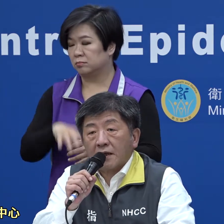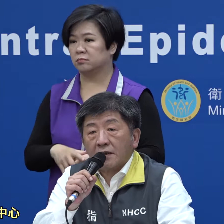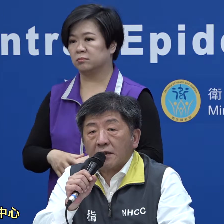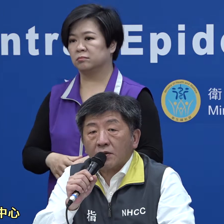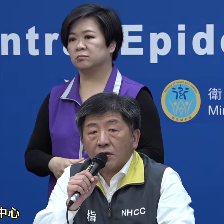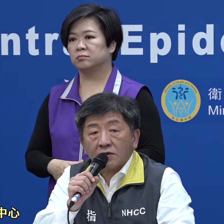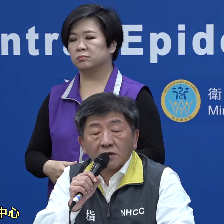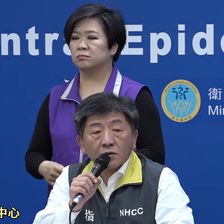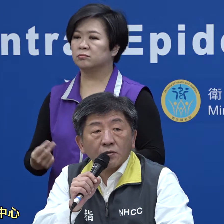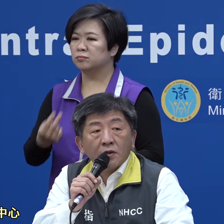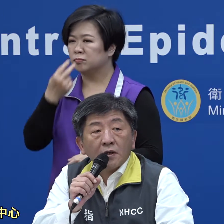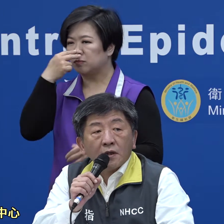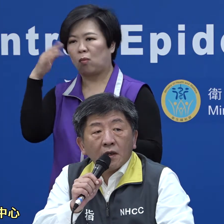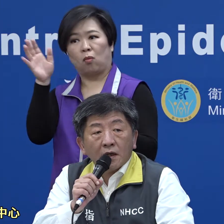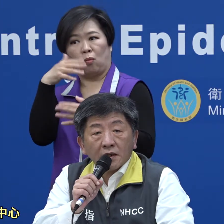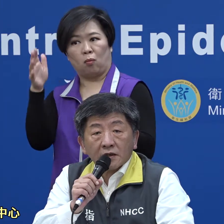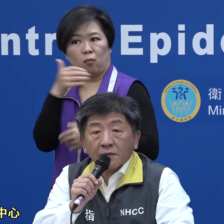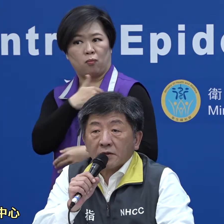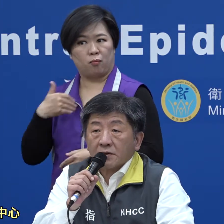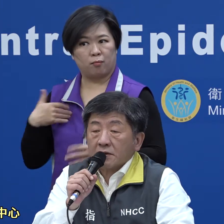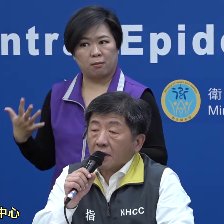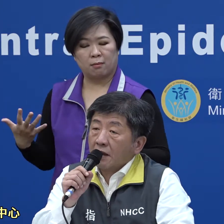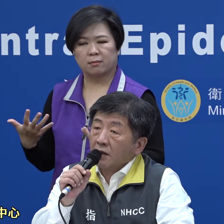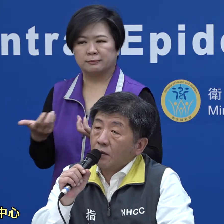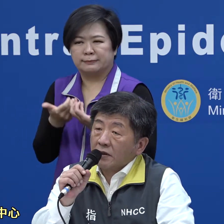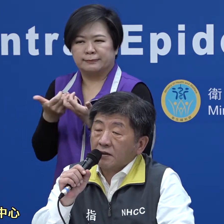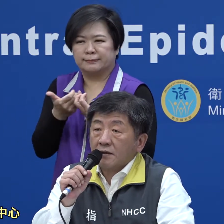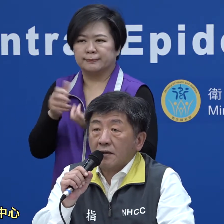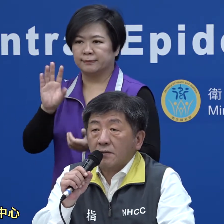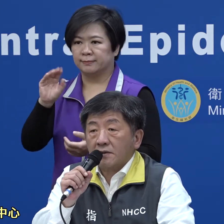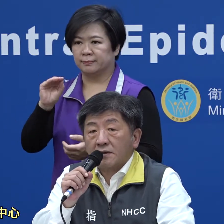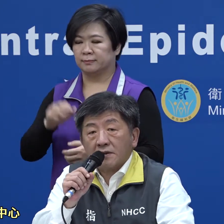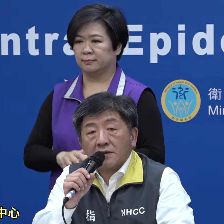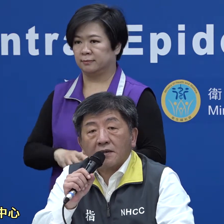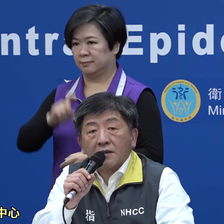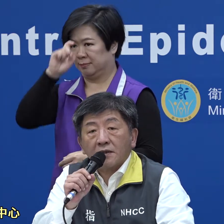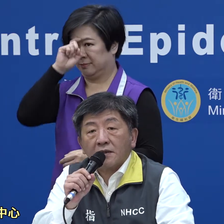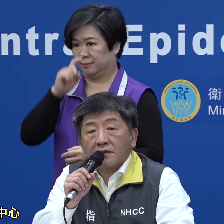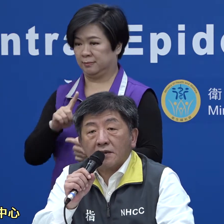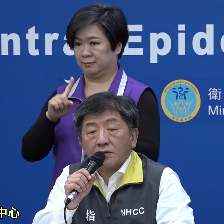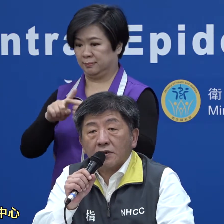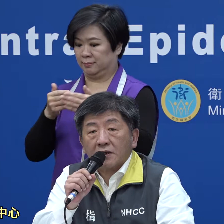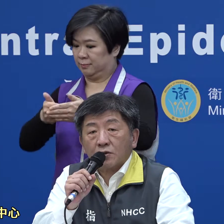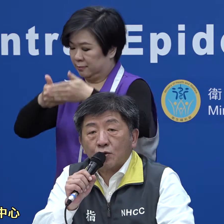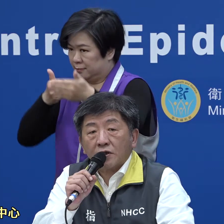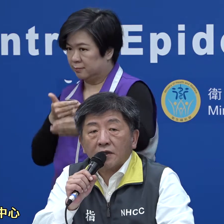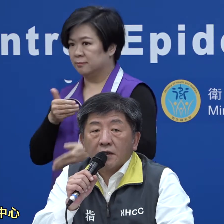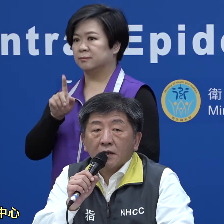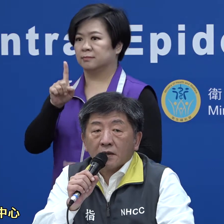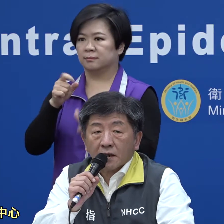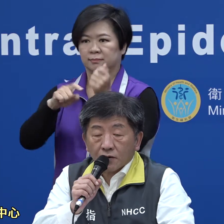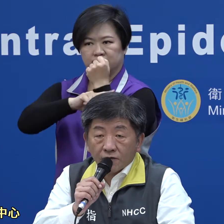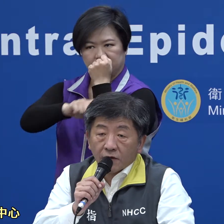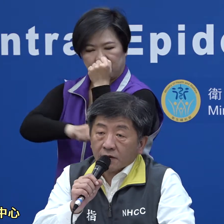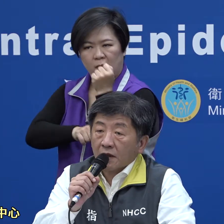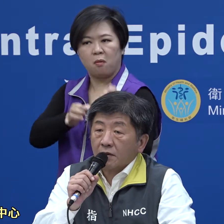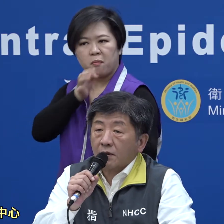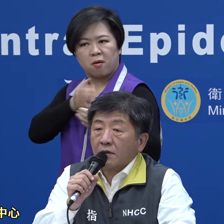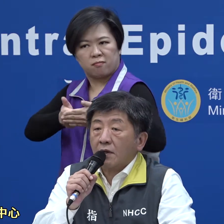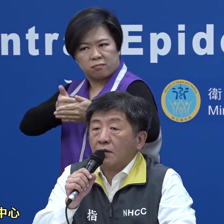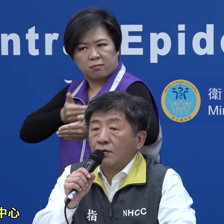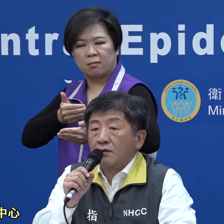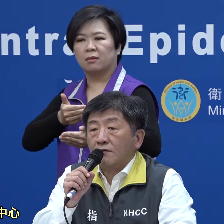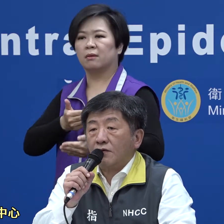他跟他一个拥挤度，那起码就是大家要维持在1公尺以上的一个相对的一个距离，那通风